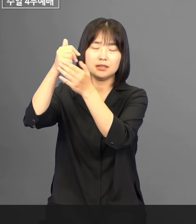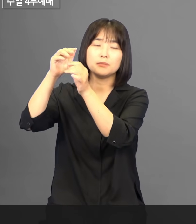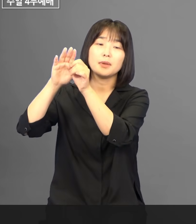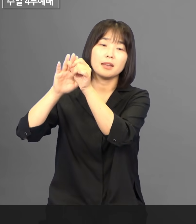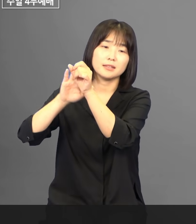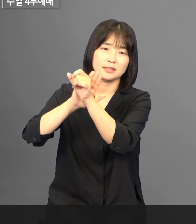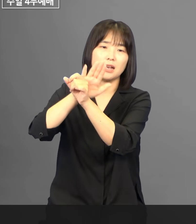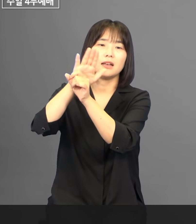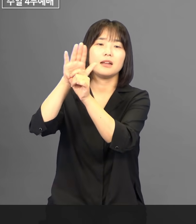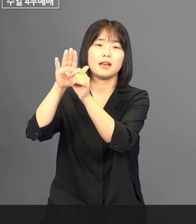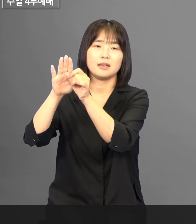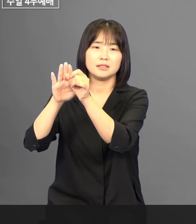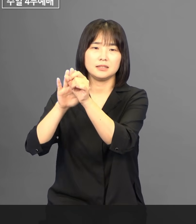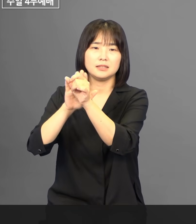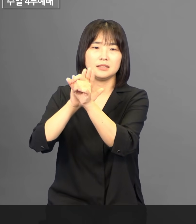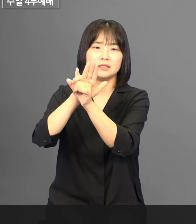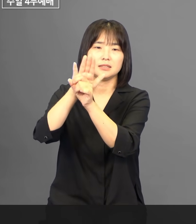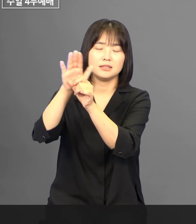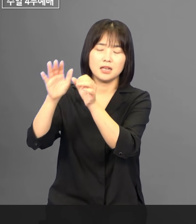주님의